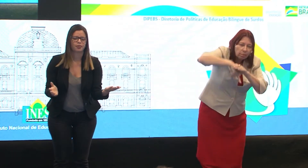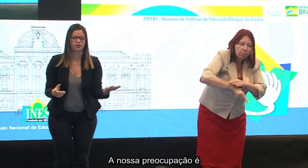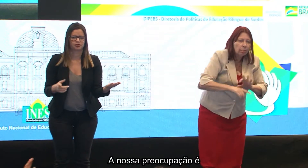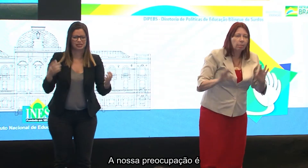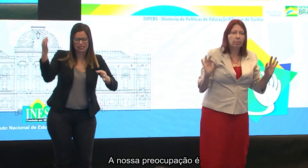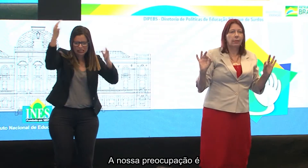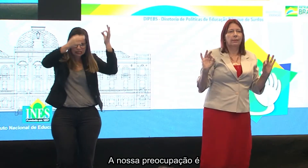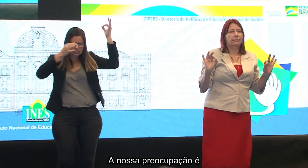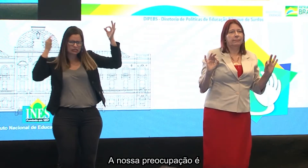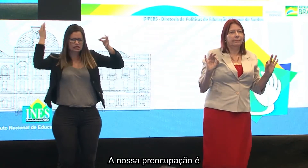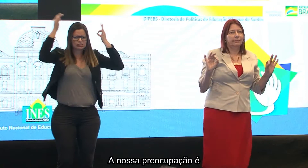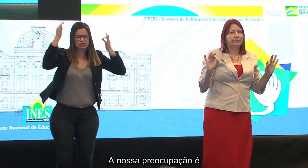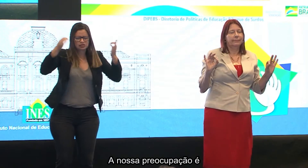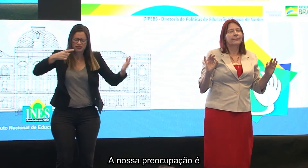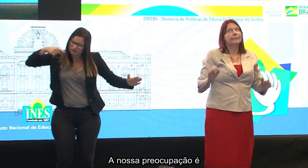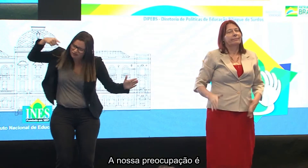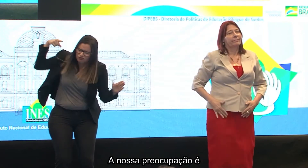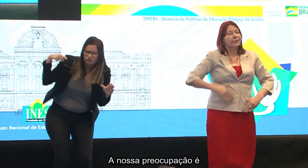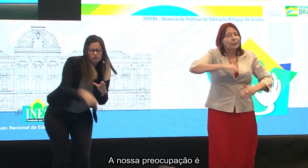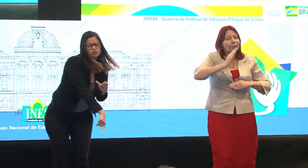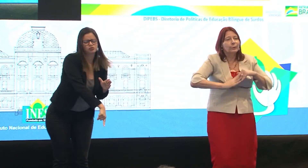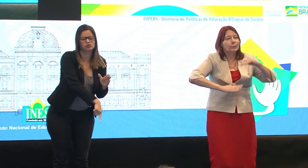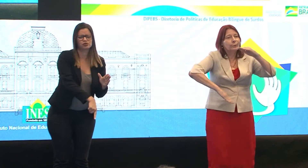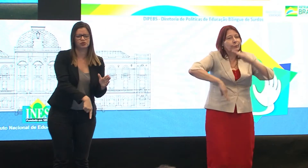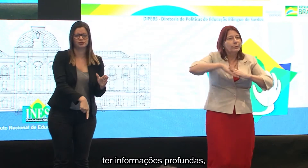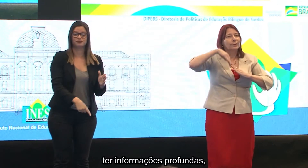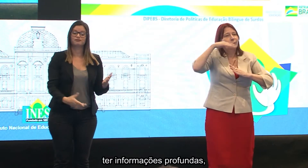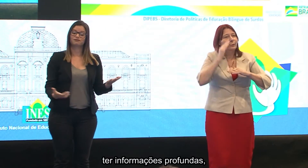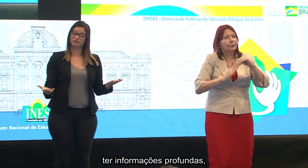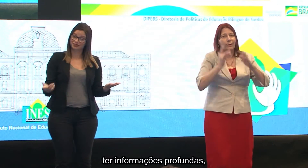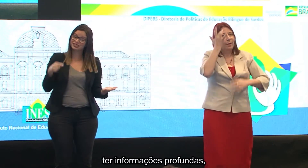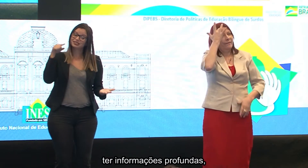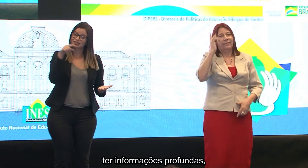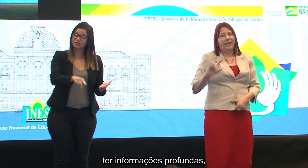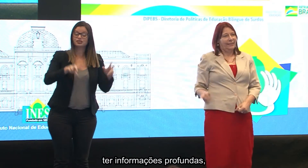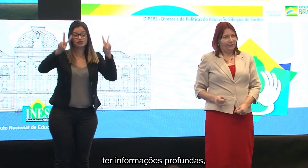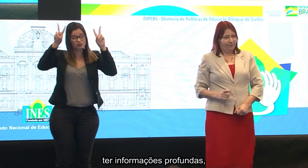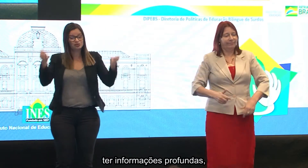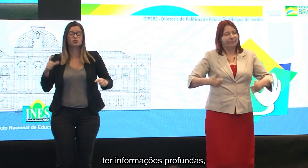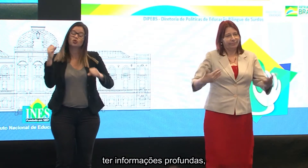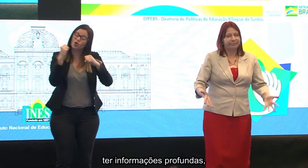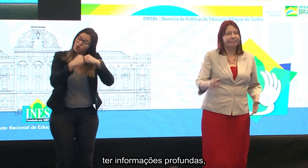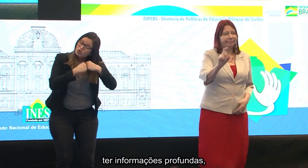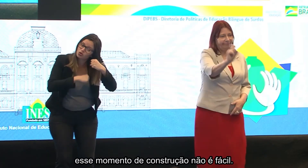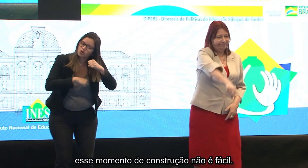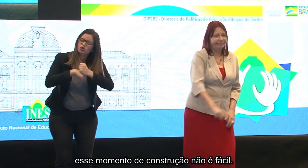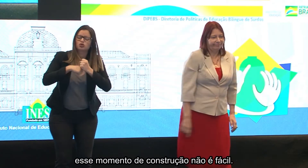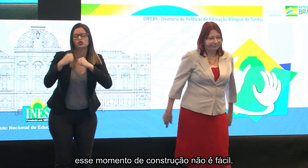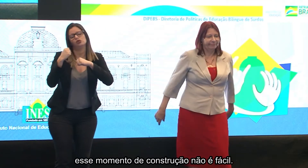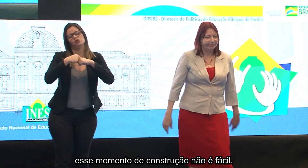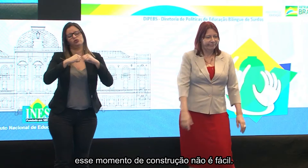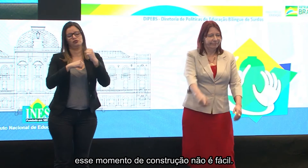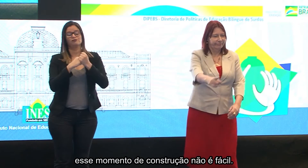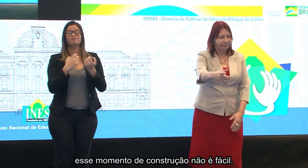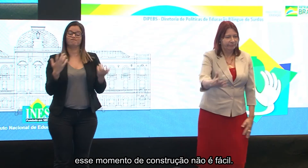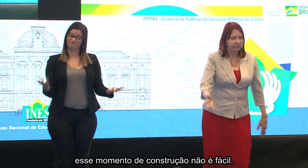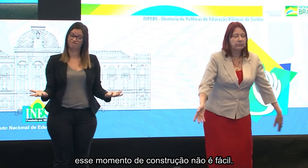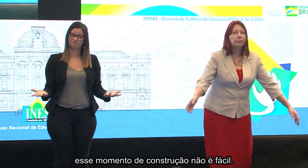A nossa preocupação é ter informações profundas. Então, esse momento de construção, ele não é